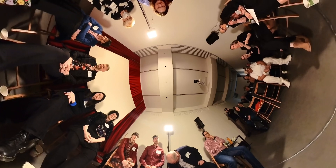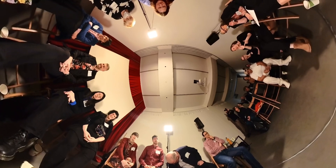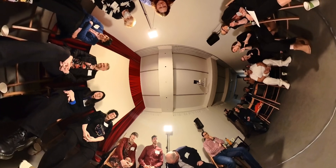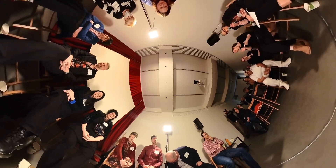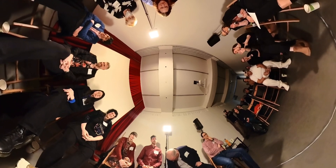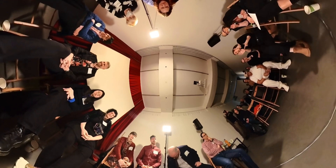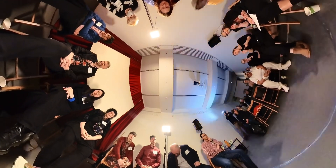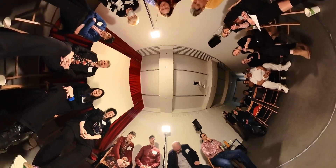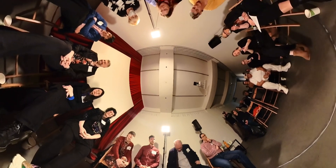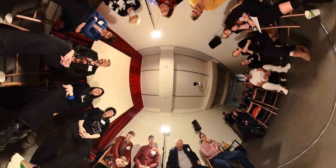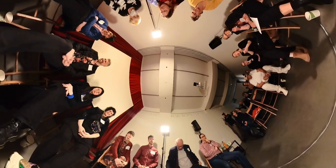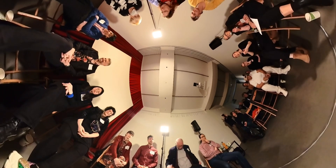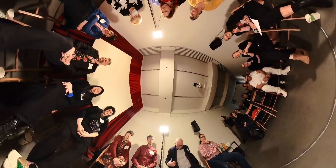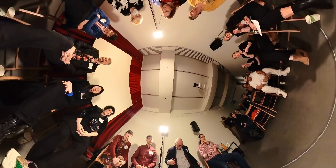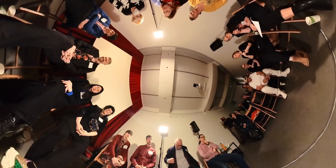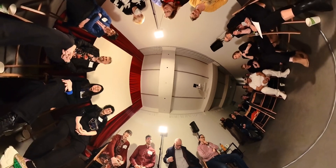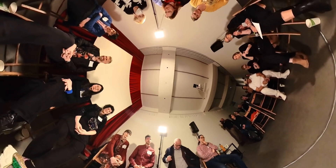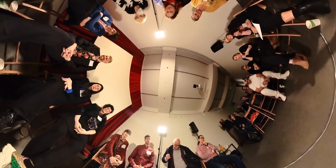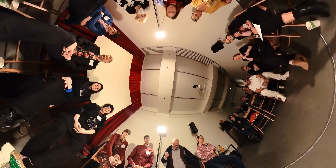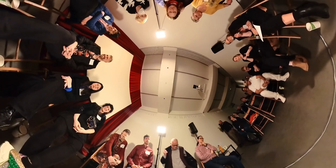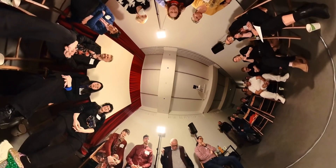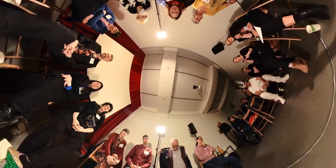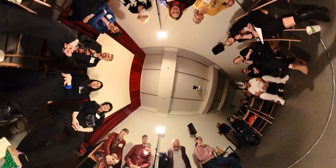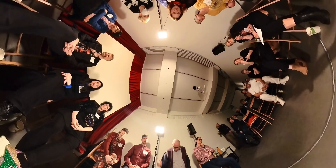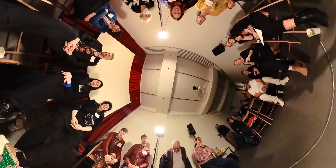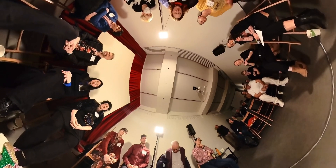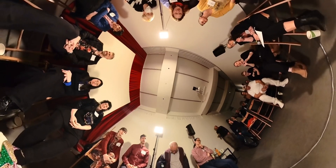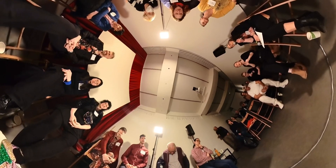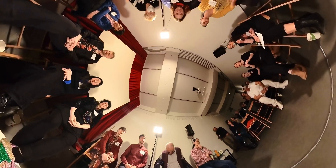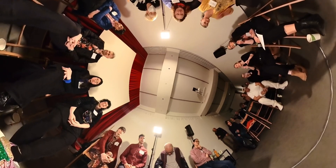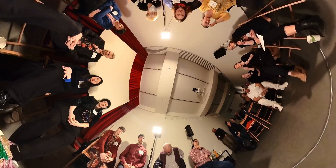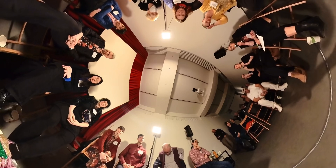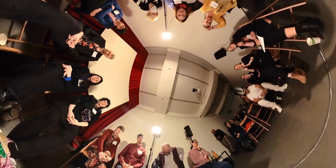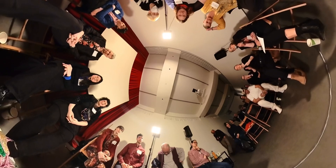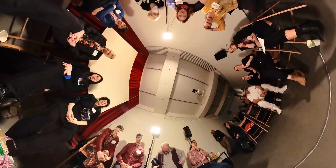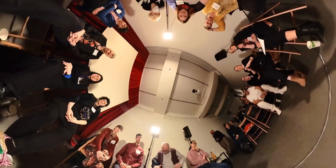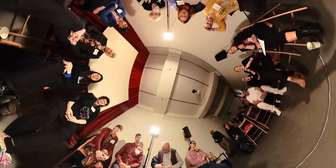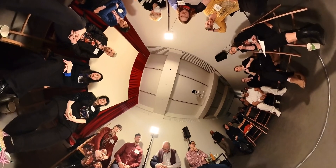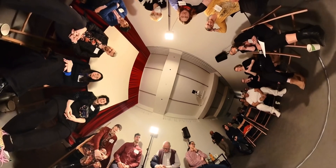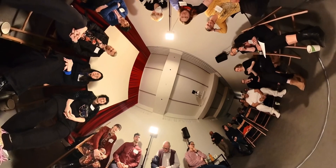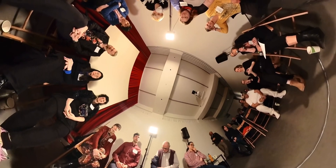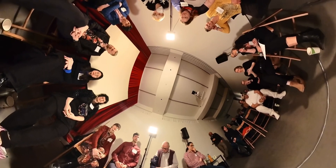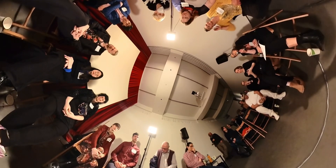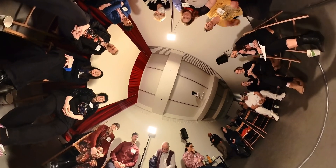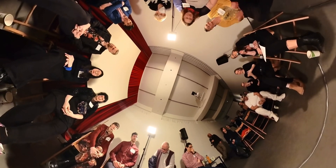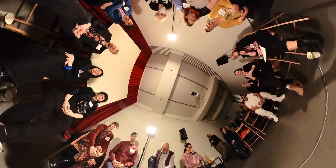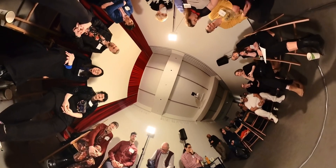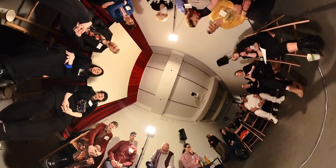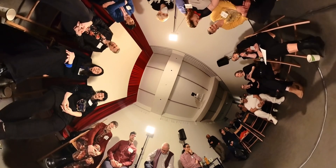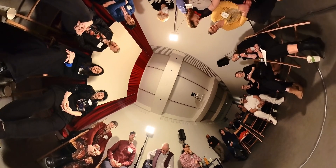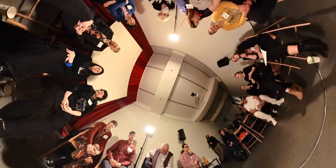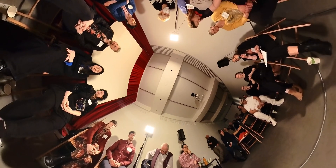zaujalo, ačkoliv jsem si tedy četla třeba zrovna o tom setkání, že právě je to nebo i jak je to